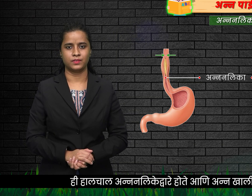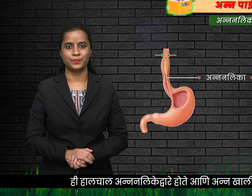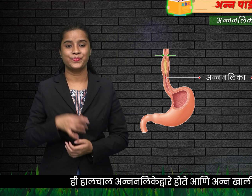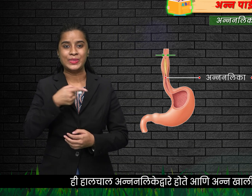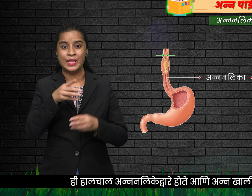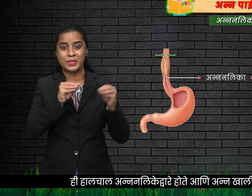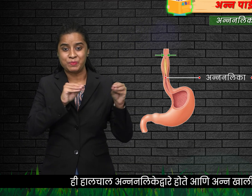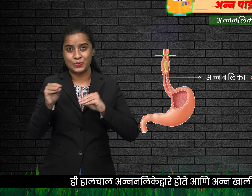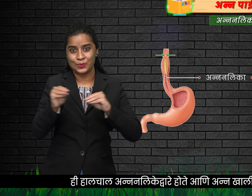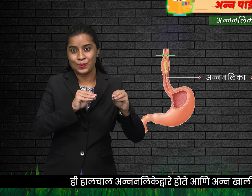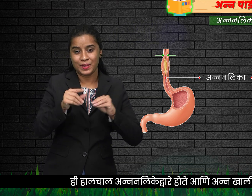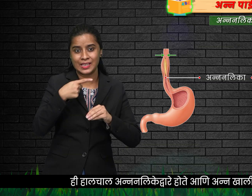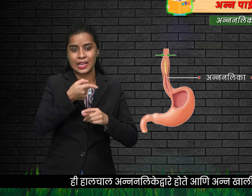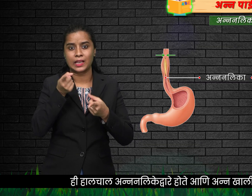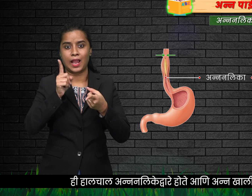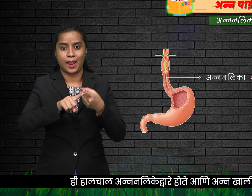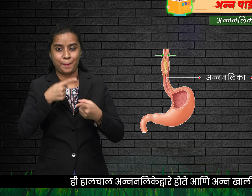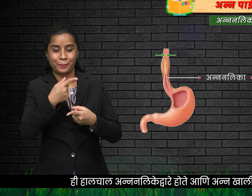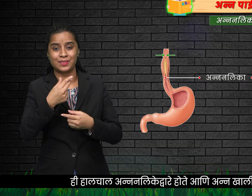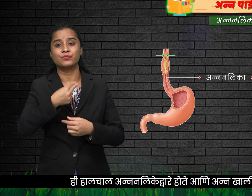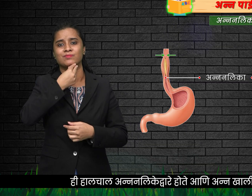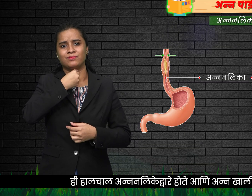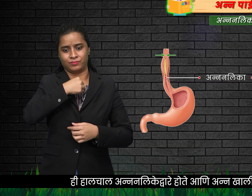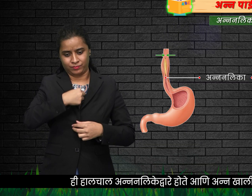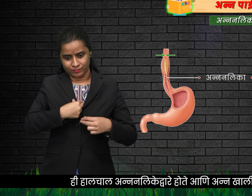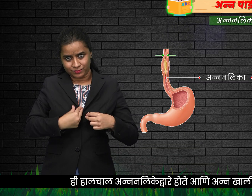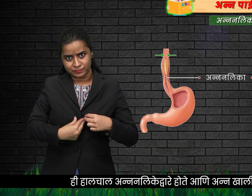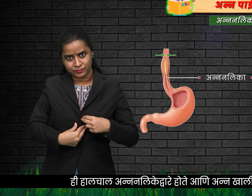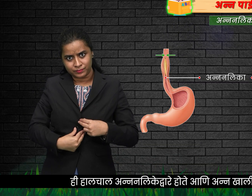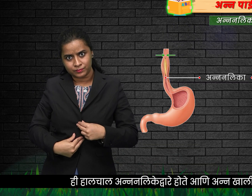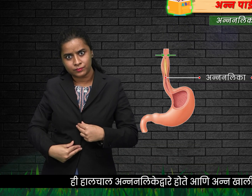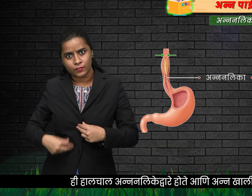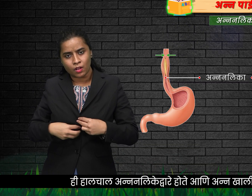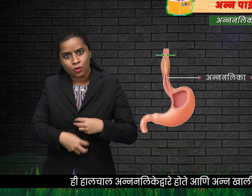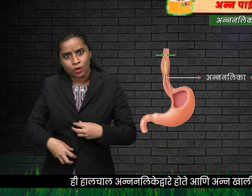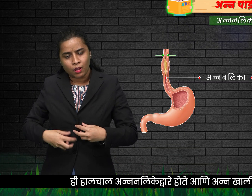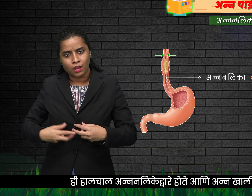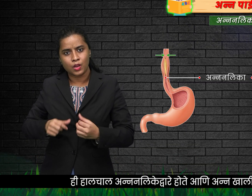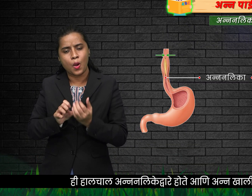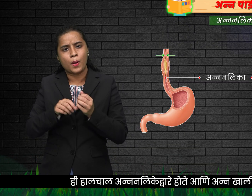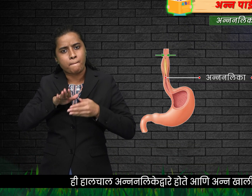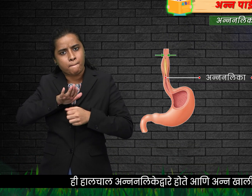ही हालचाल अन्ननलिकेद्वारे होते आणि अन्न खाली ढकलते.